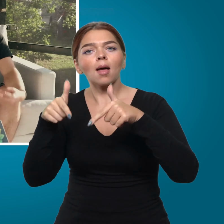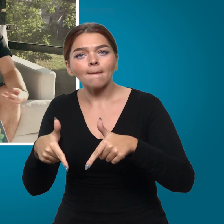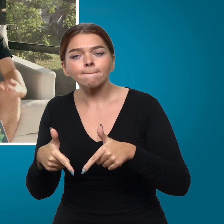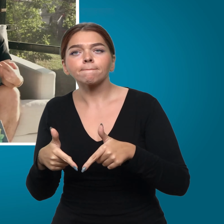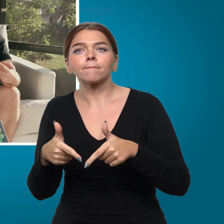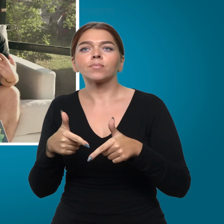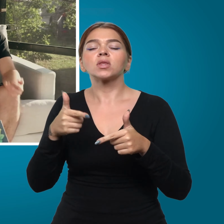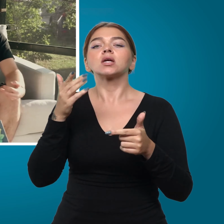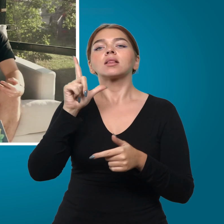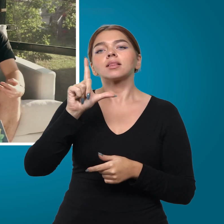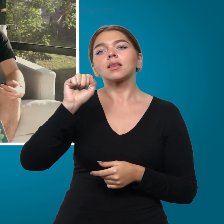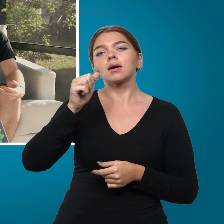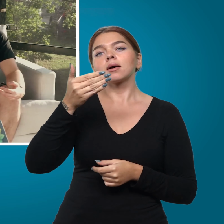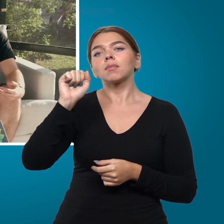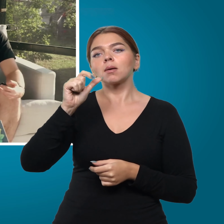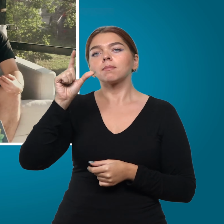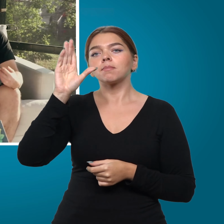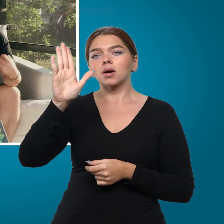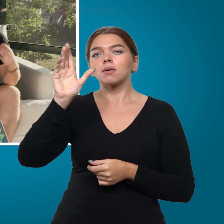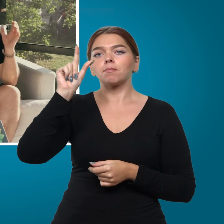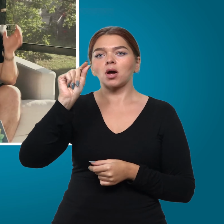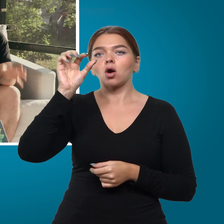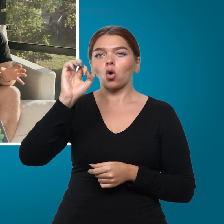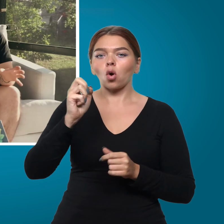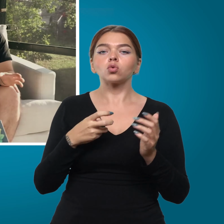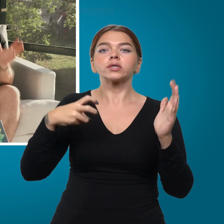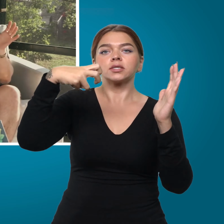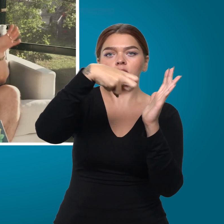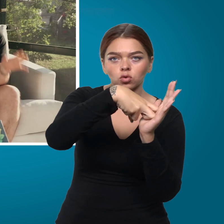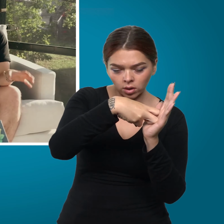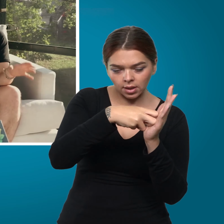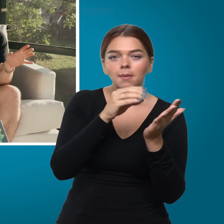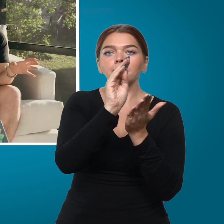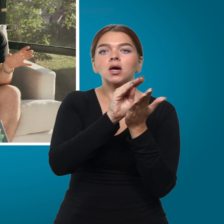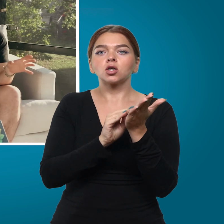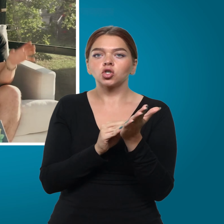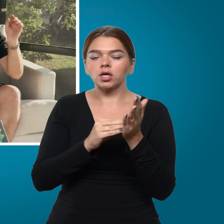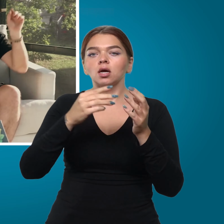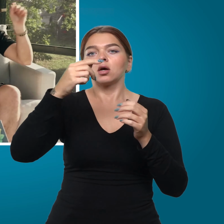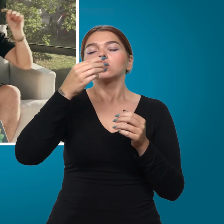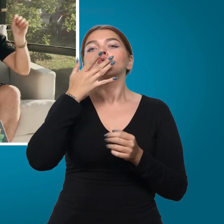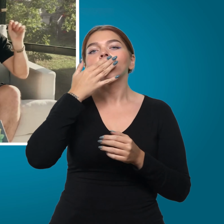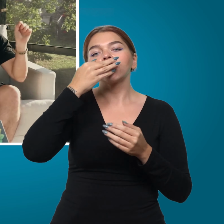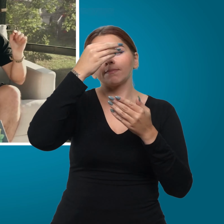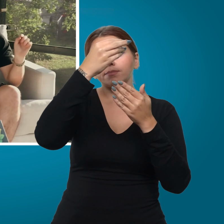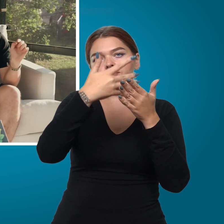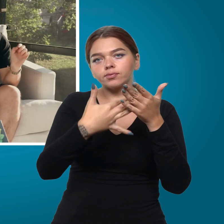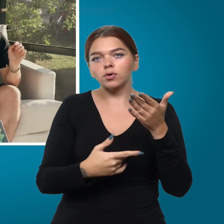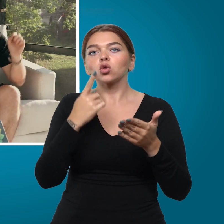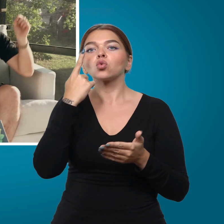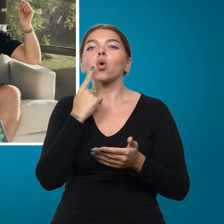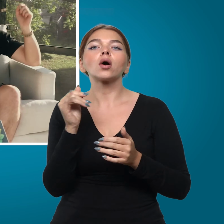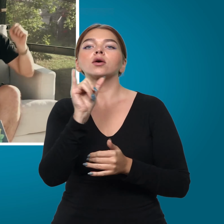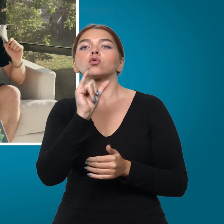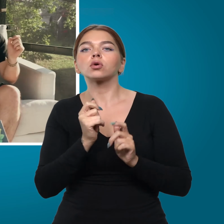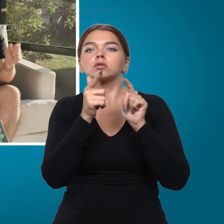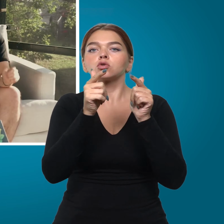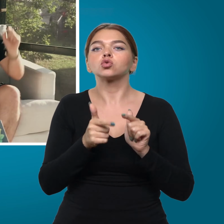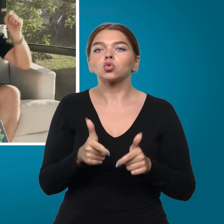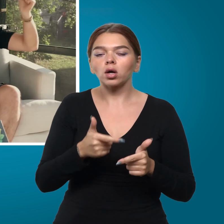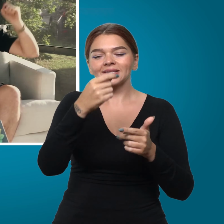kai žinojau, kad aš noriu kažkur studijuoti, tai yra LAMA BPO sistema, kurioje užsiregistruoji, surašai dalykus, kur tu norėtum studijuoti, įvesti